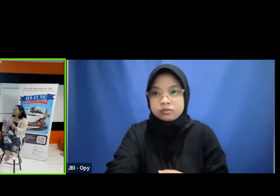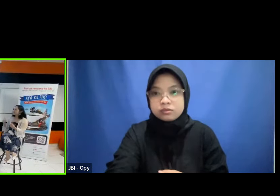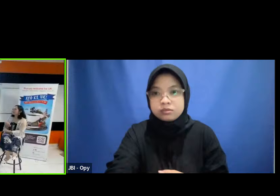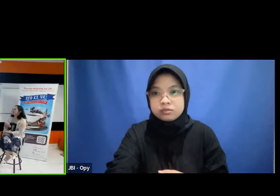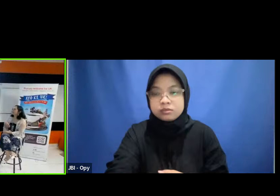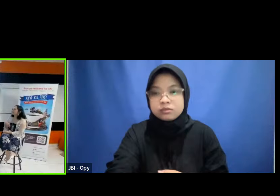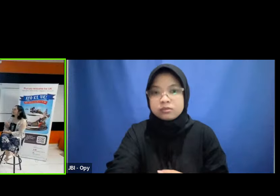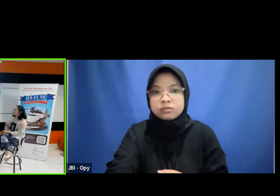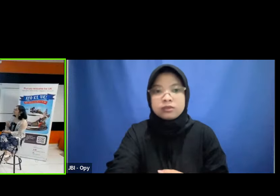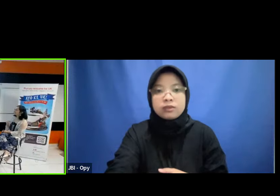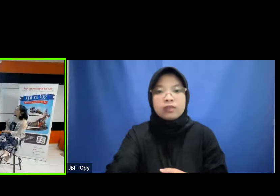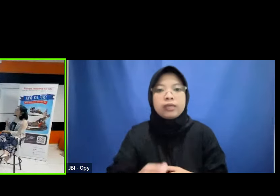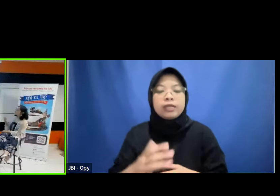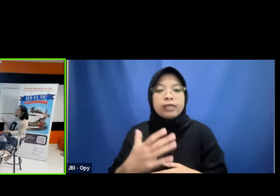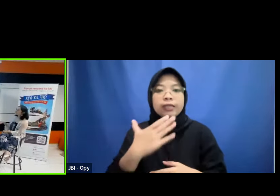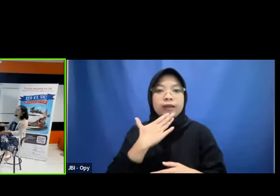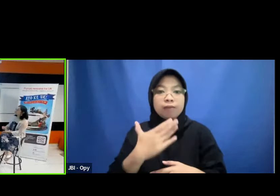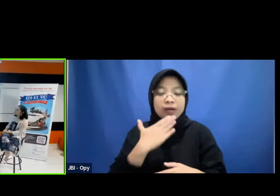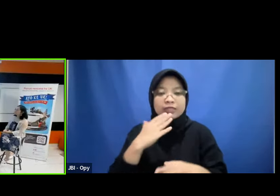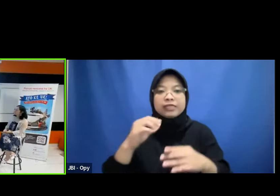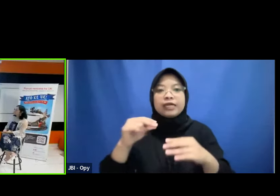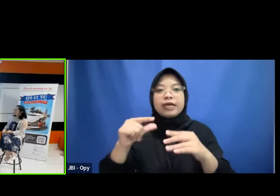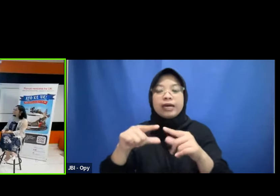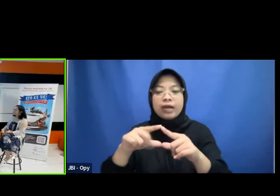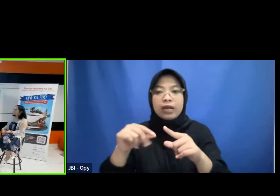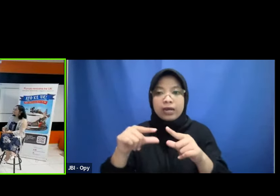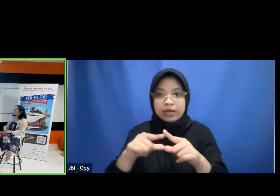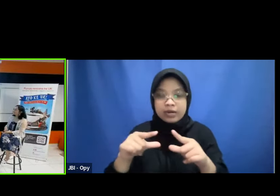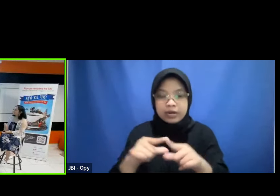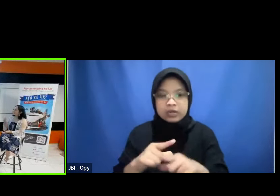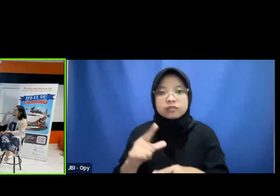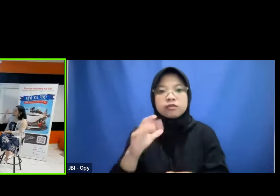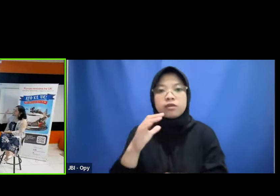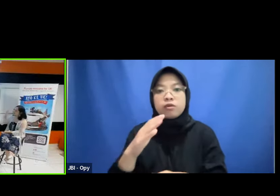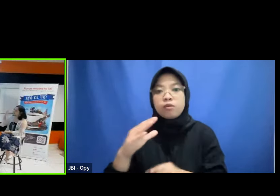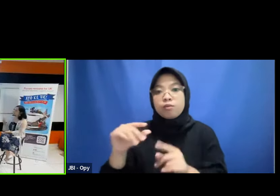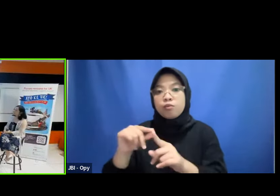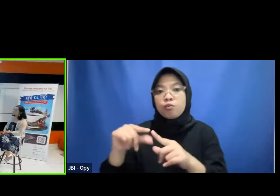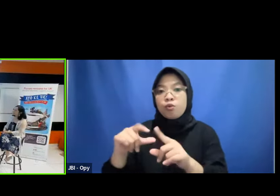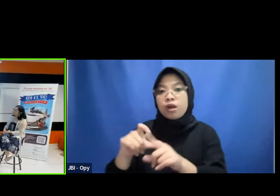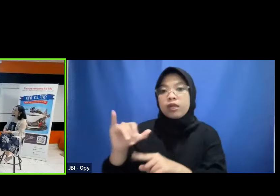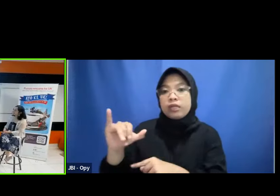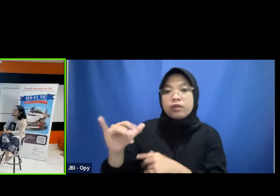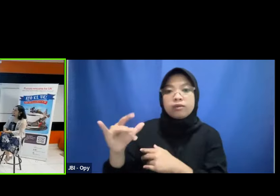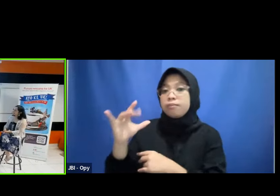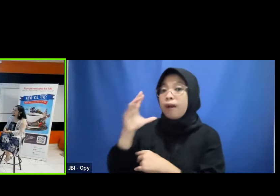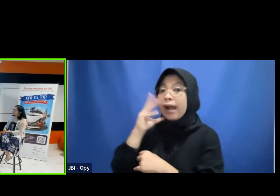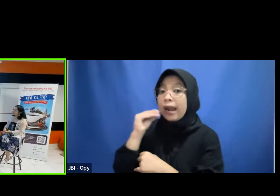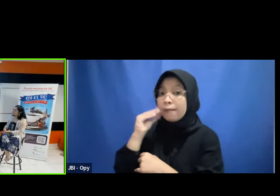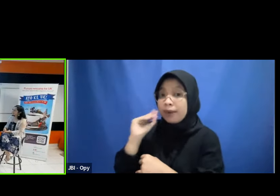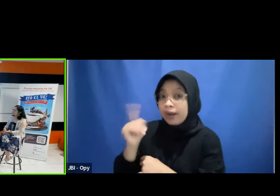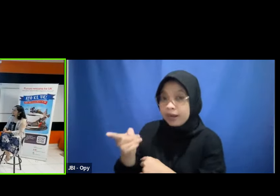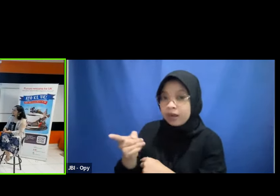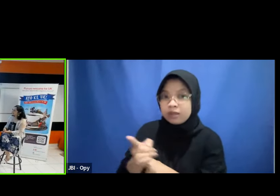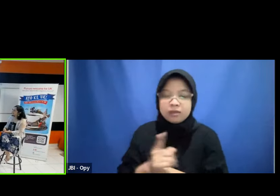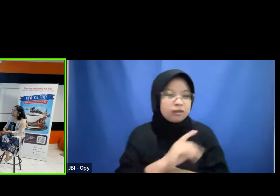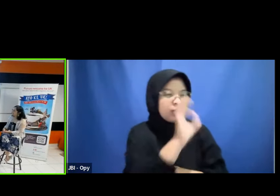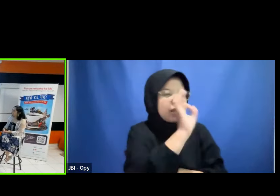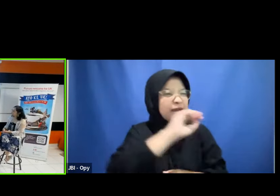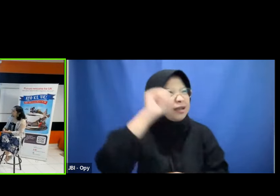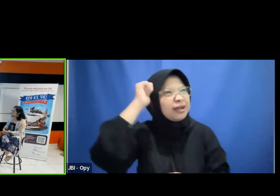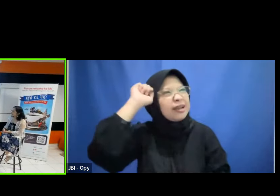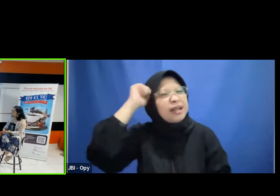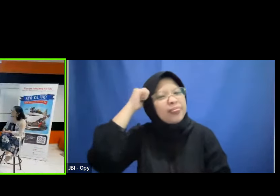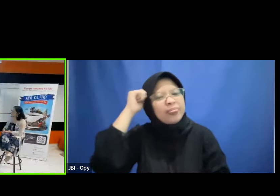thank you Karas Eh kalau dari Mas Wadi ada yang pengalamak enggak ada yang keingat ini